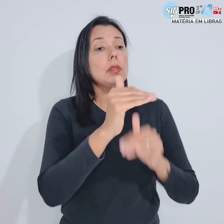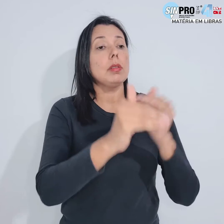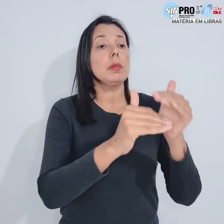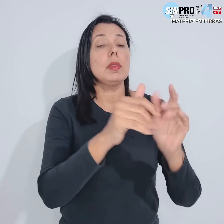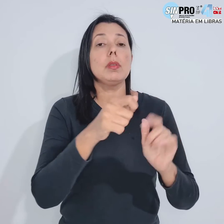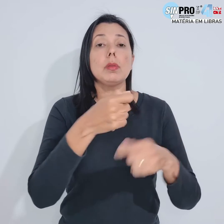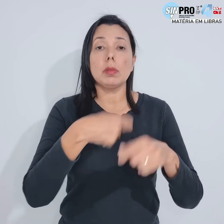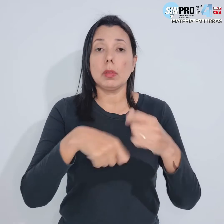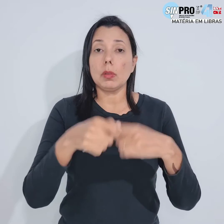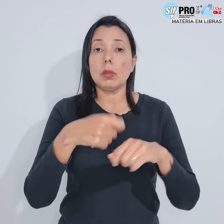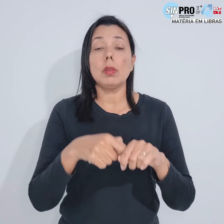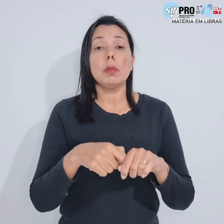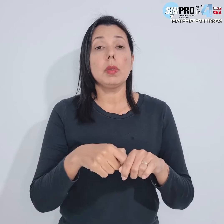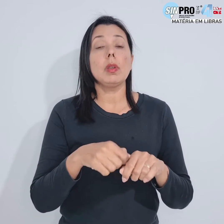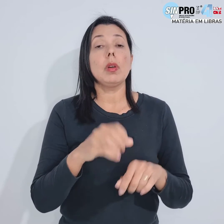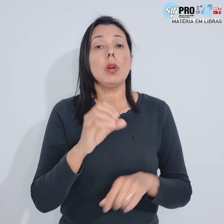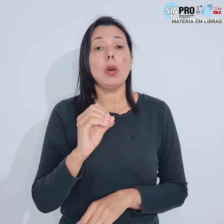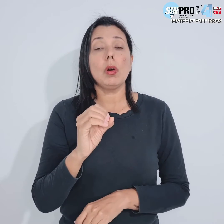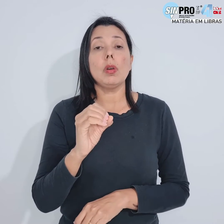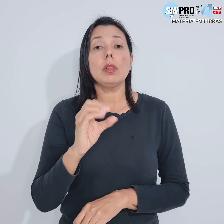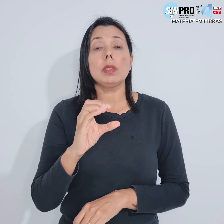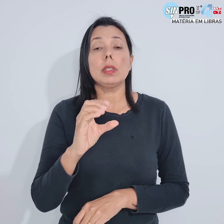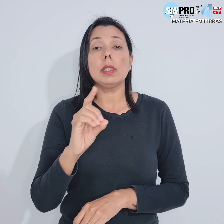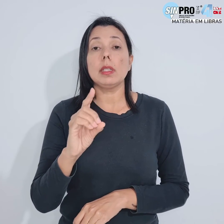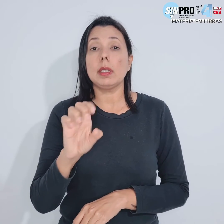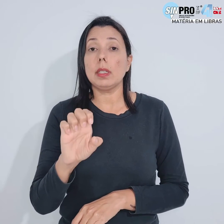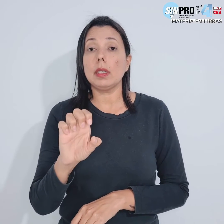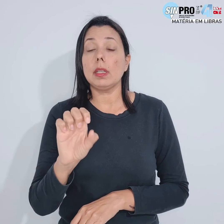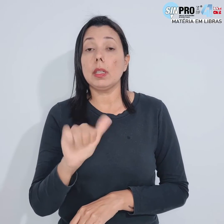Desenvolvimento Econômico, OCDE,